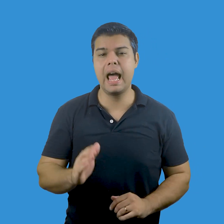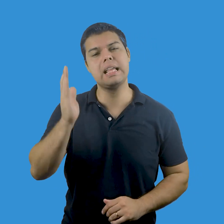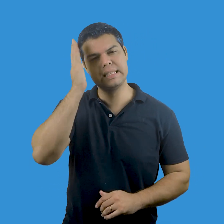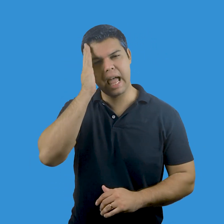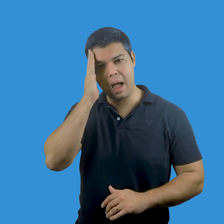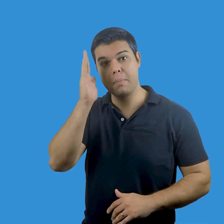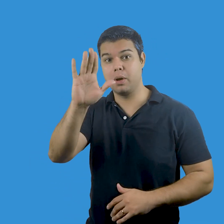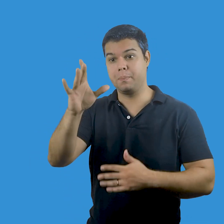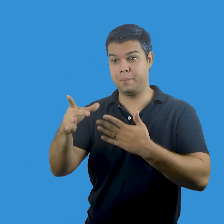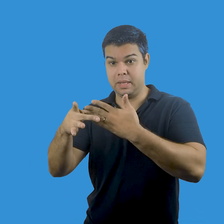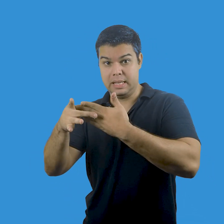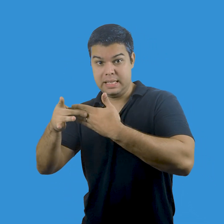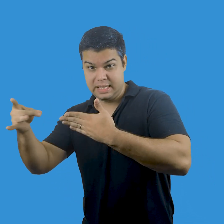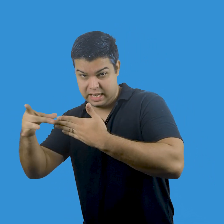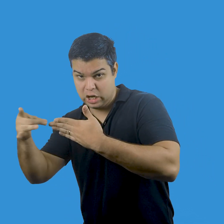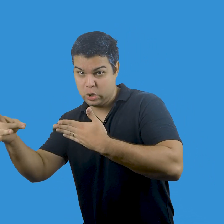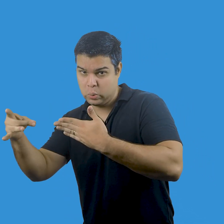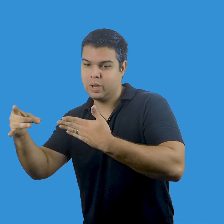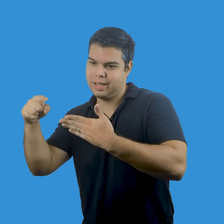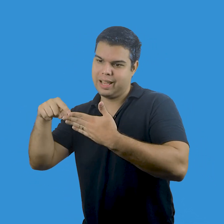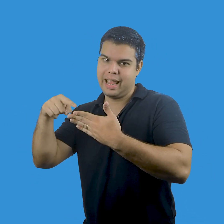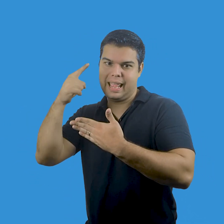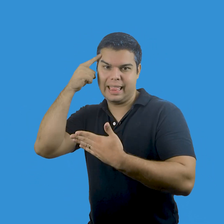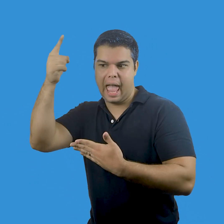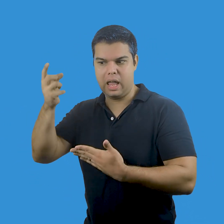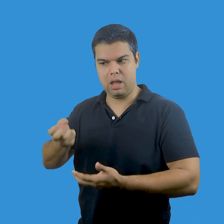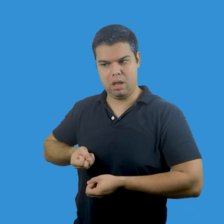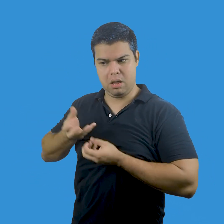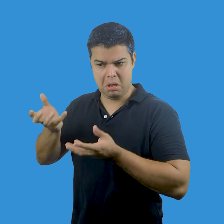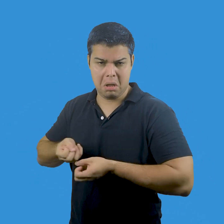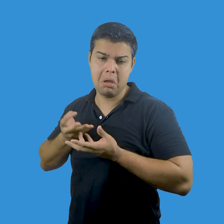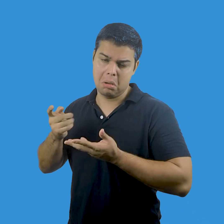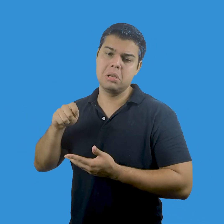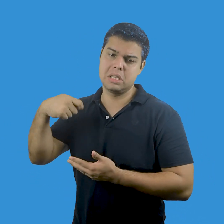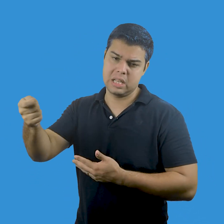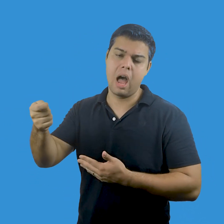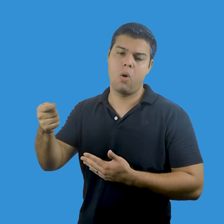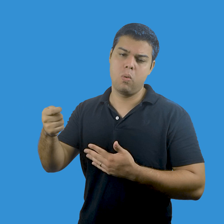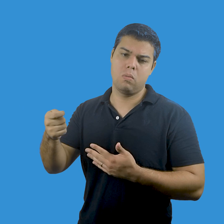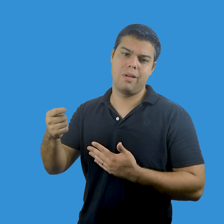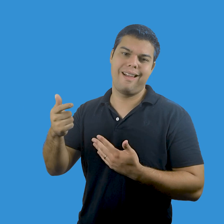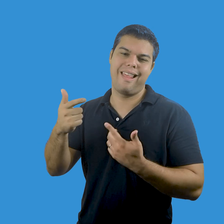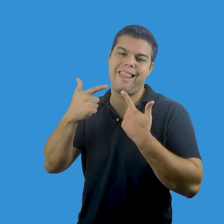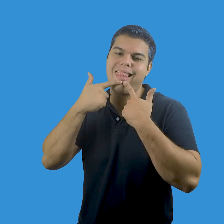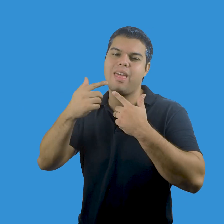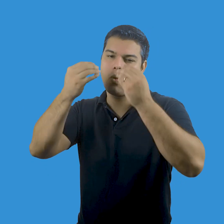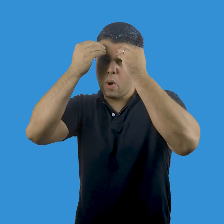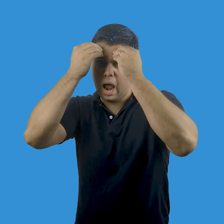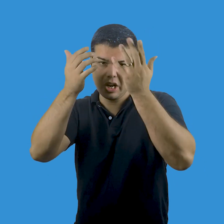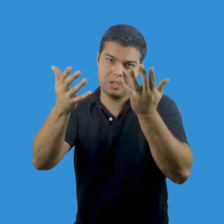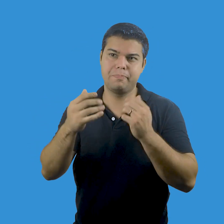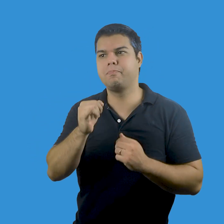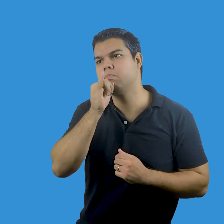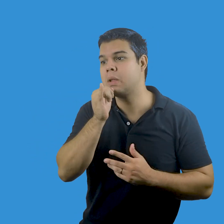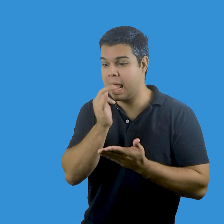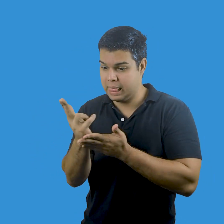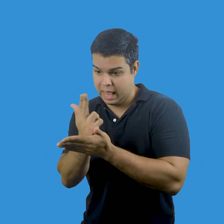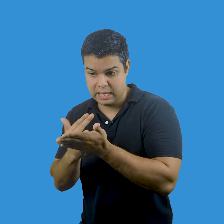qualquer sistema de signos que podem transmitir ideias pode ser considerado uma linguagem. Assim, um desenho